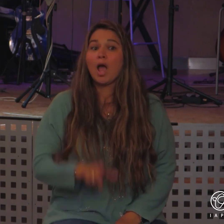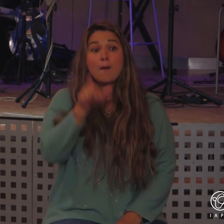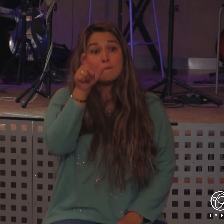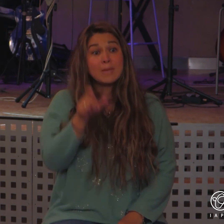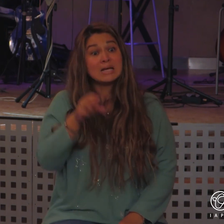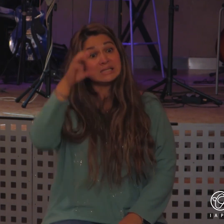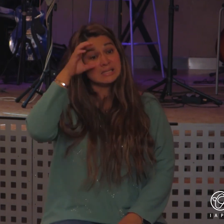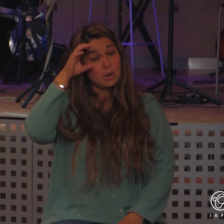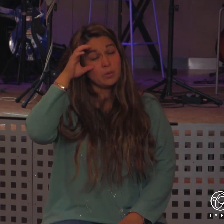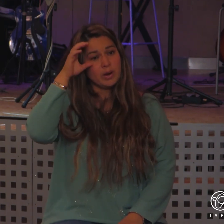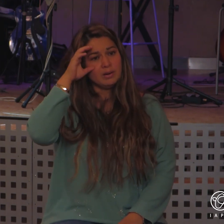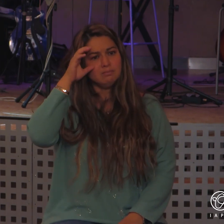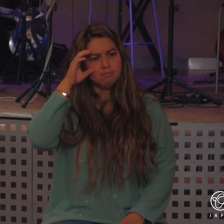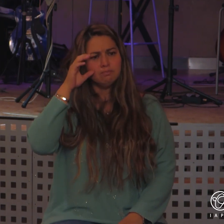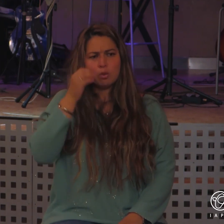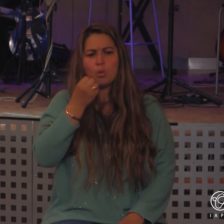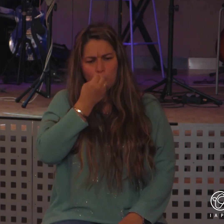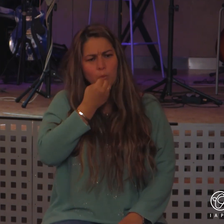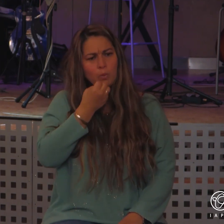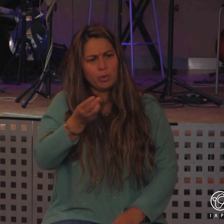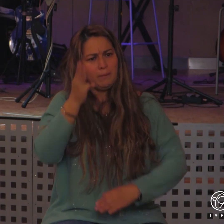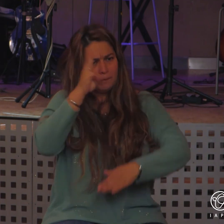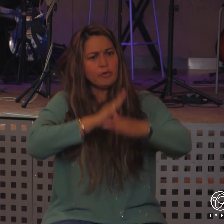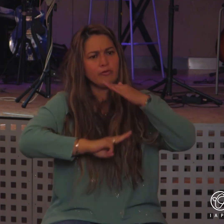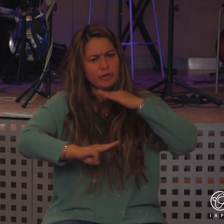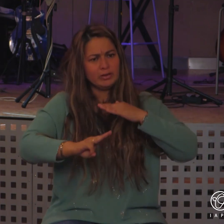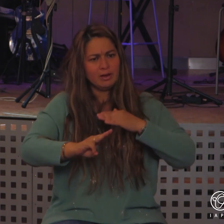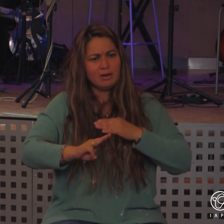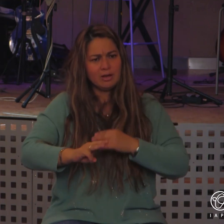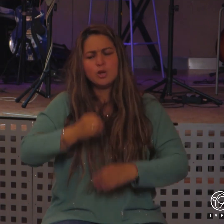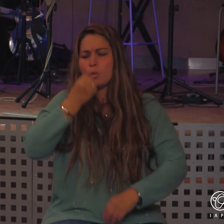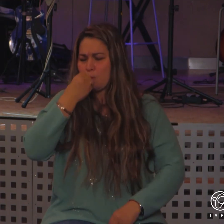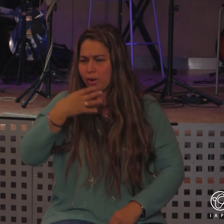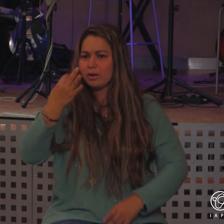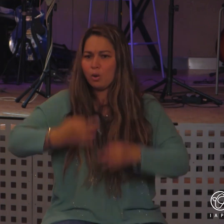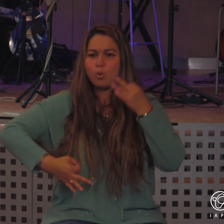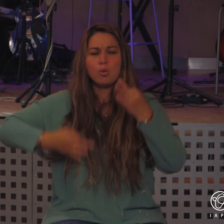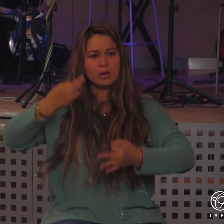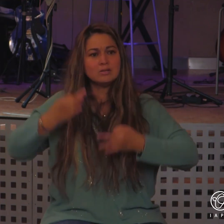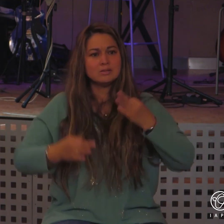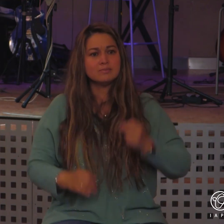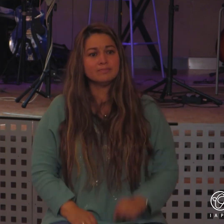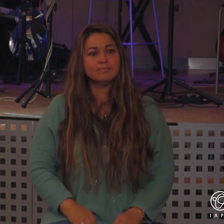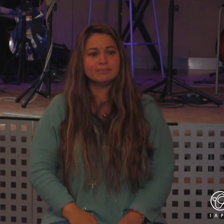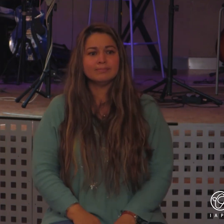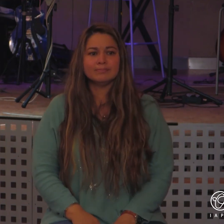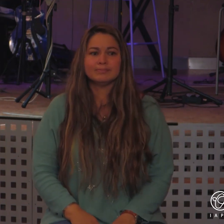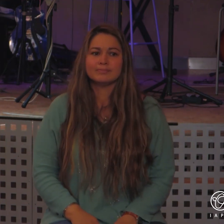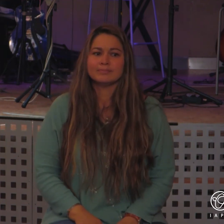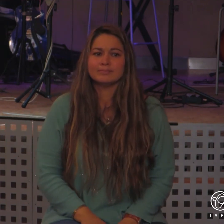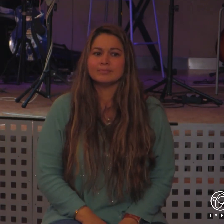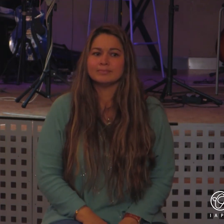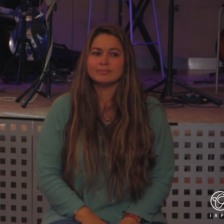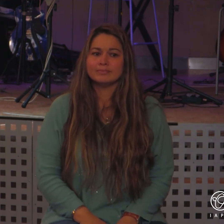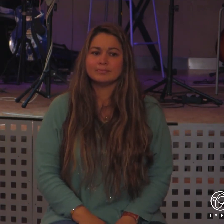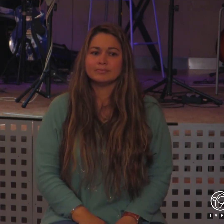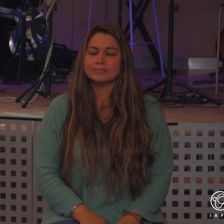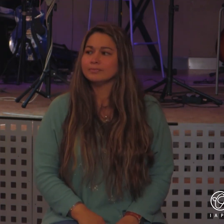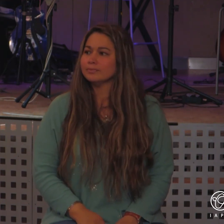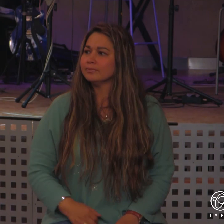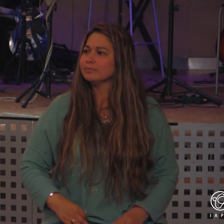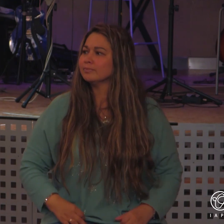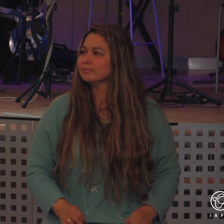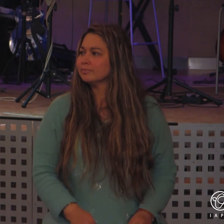juez. Fue el último juez ya, pero un buen juez. Sin embargo, con él perdieron muchas batallas, con los